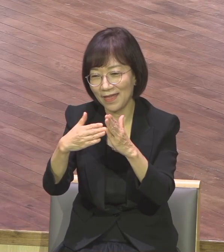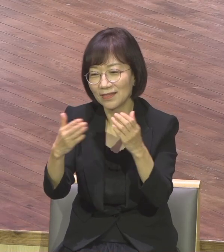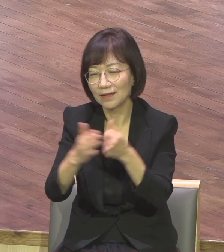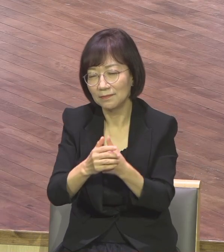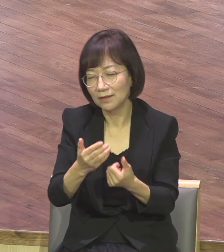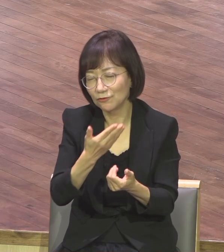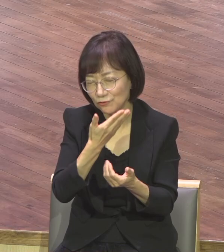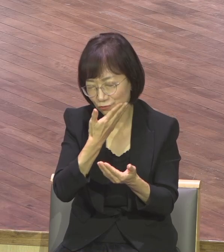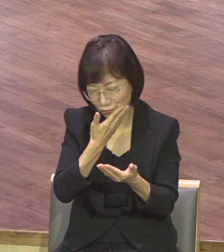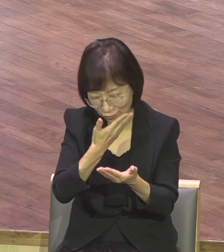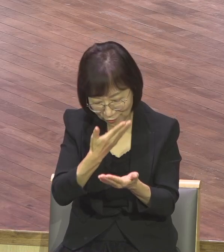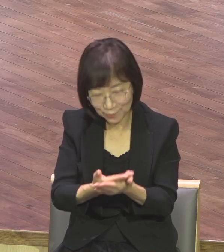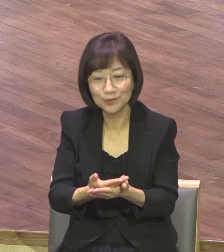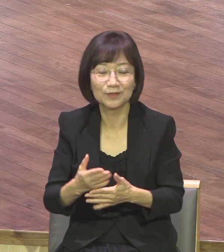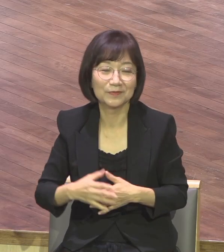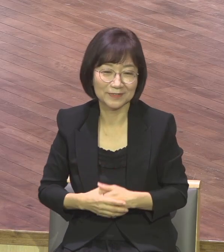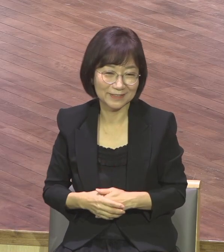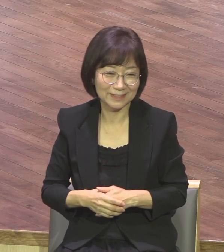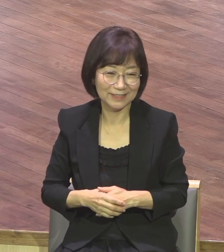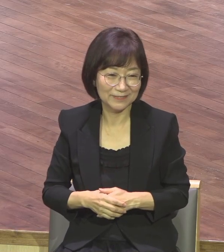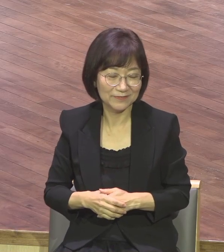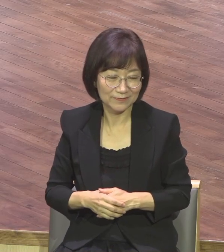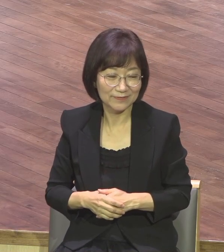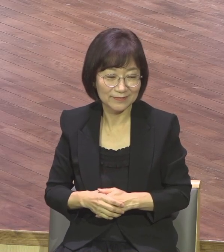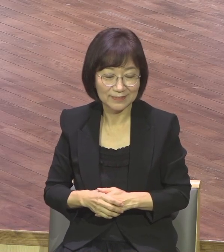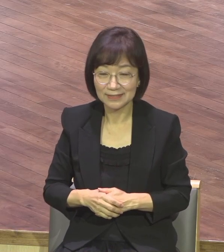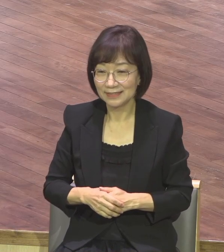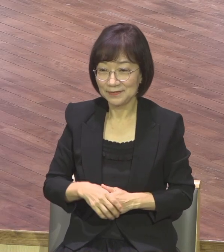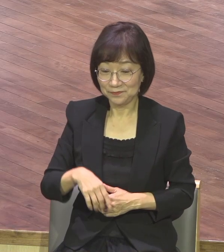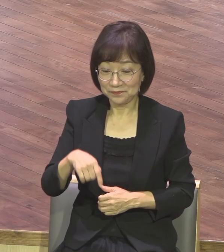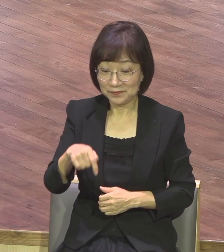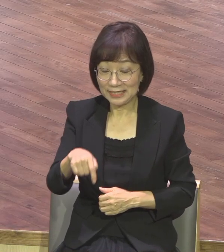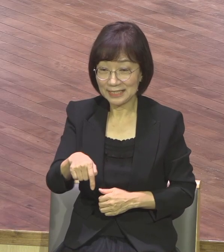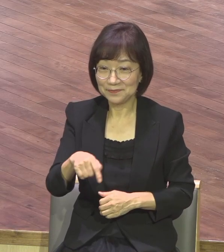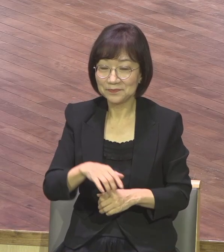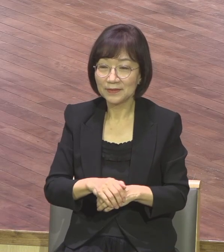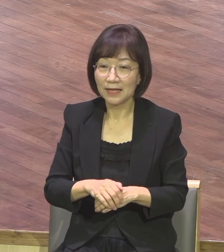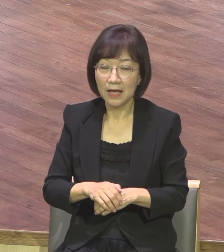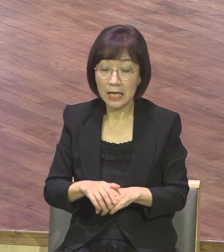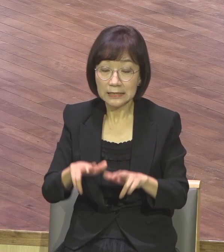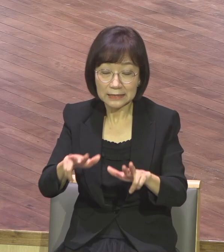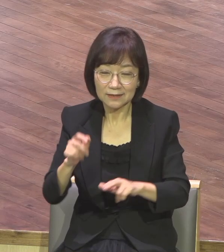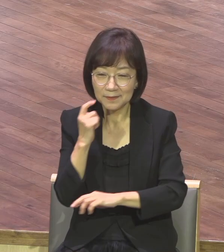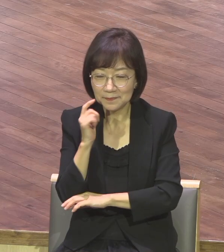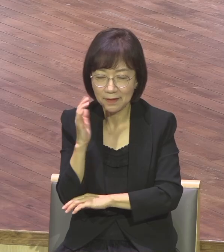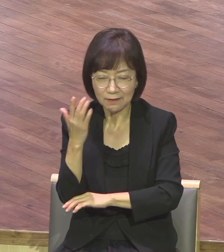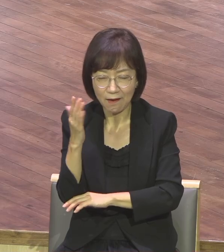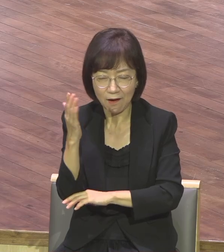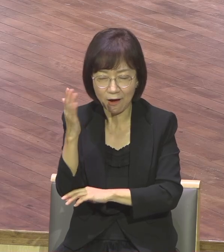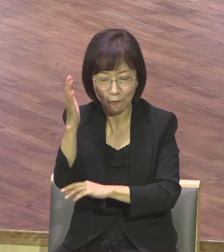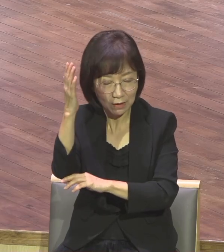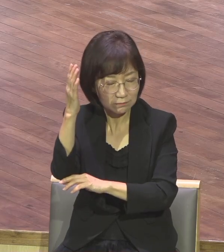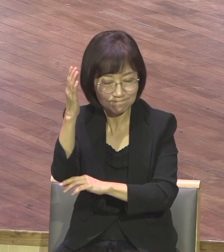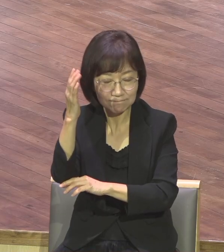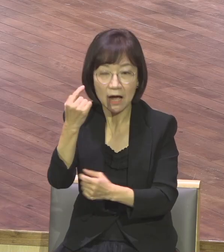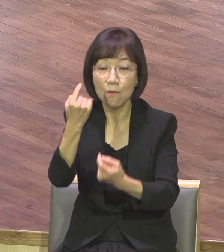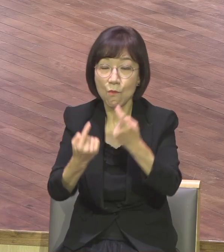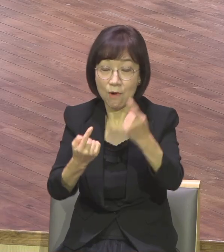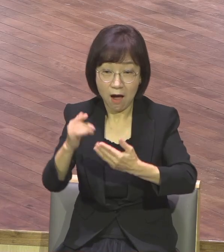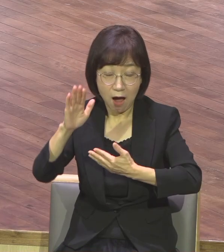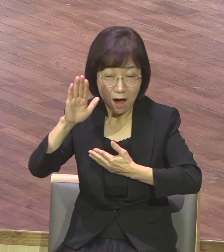교회입니다. 지금 이 자리는 나중 영광이 이전 영광보다